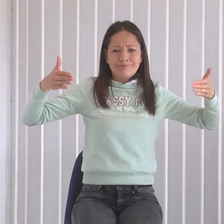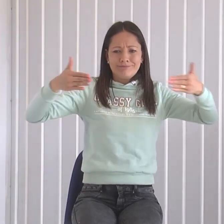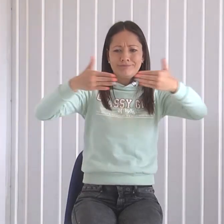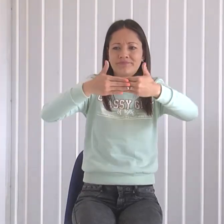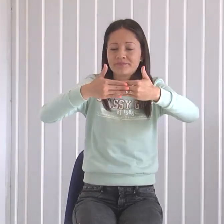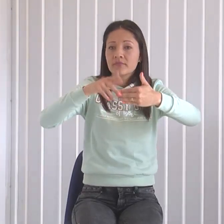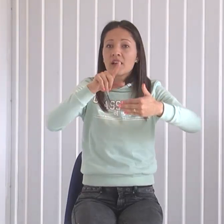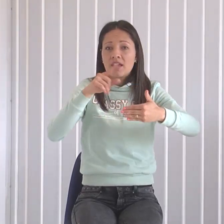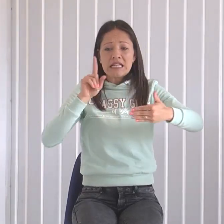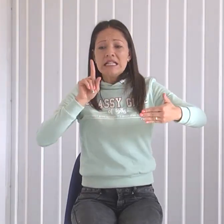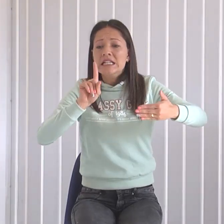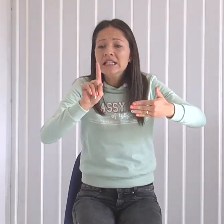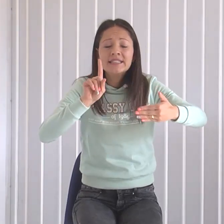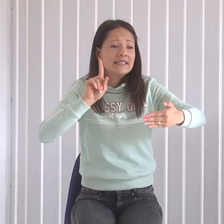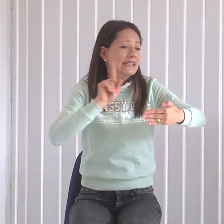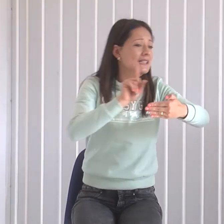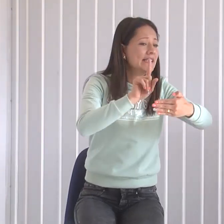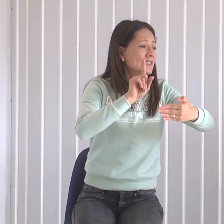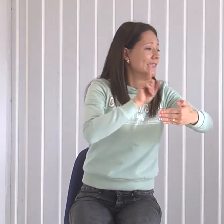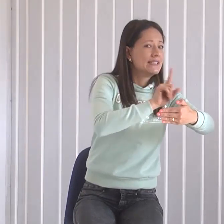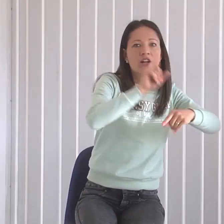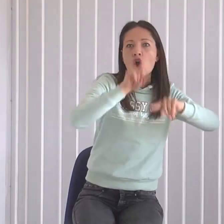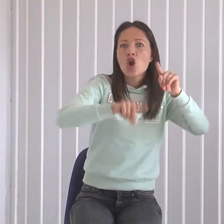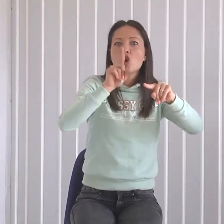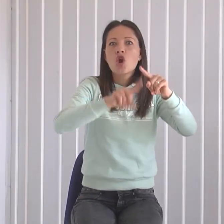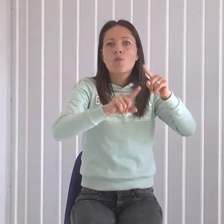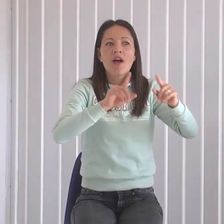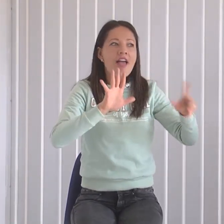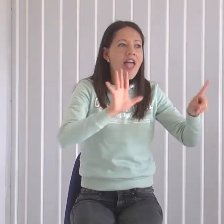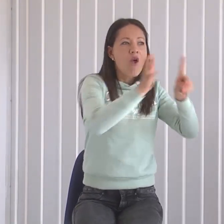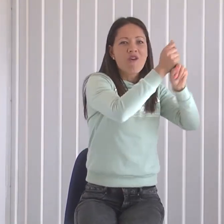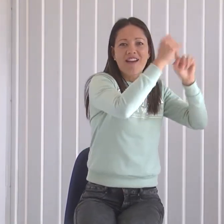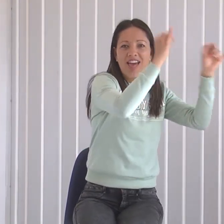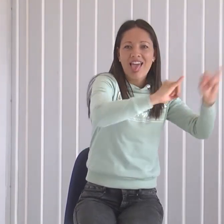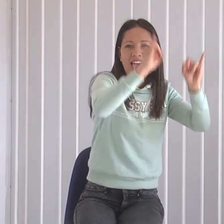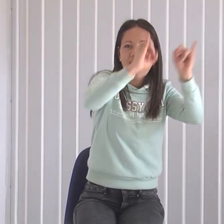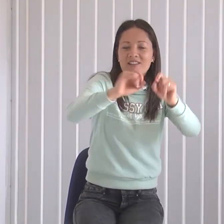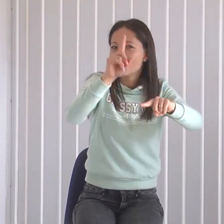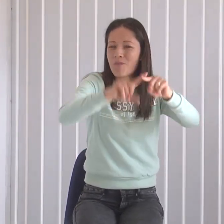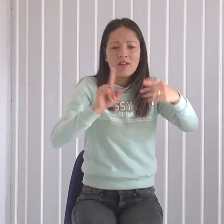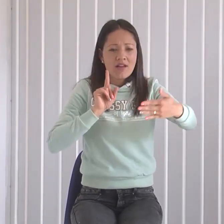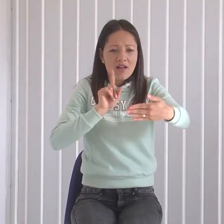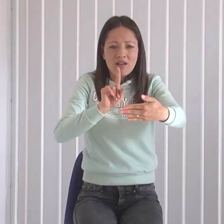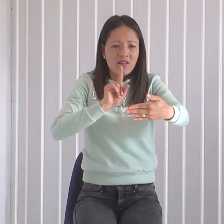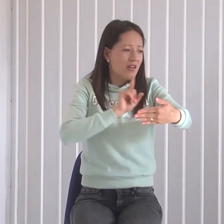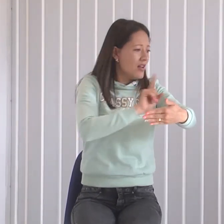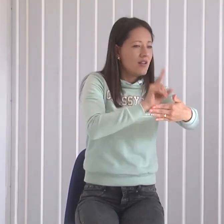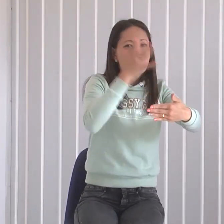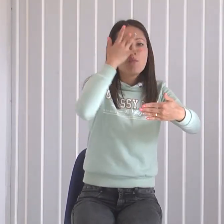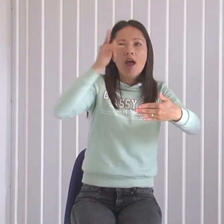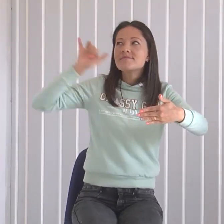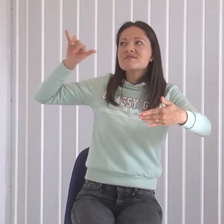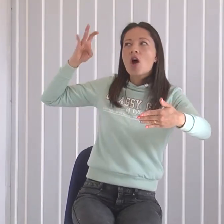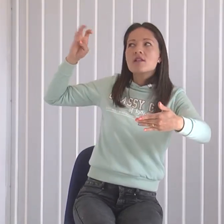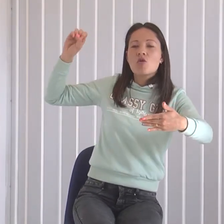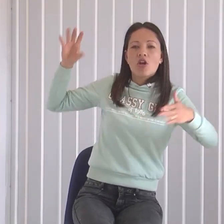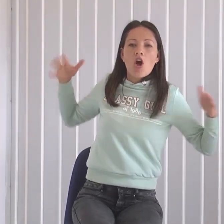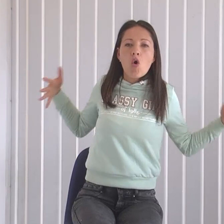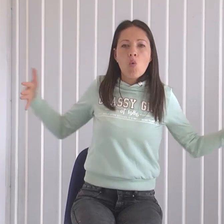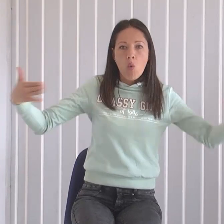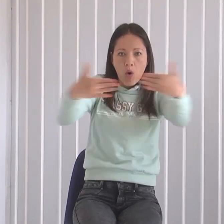no va a encontrar a sus demás amantes, no porque ellos ya no estén, sino porque su esposo, ¿qué hizo? La